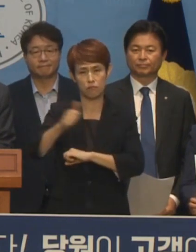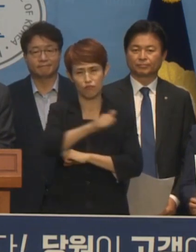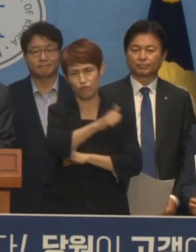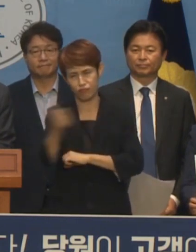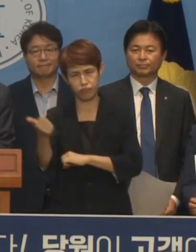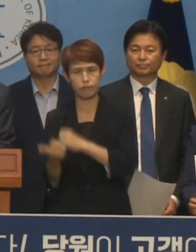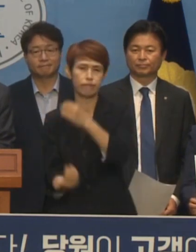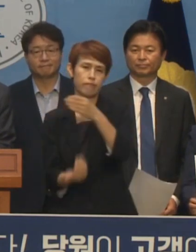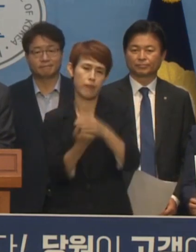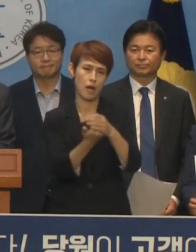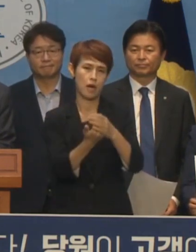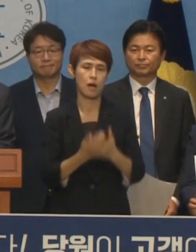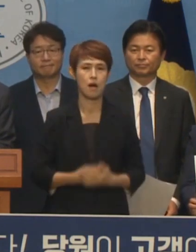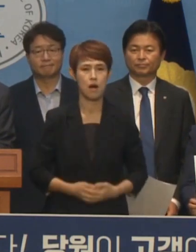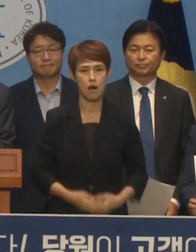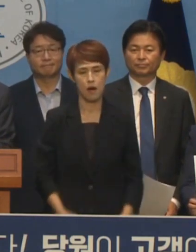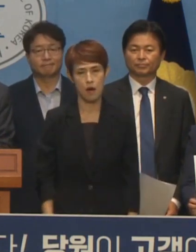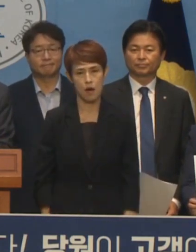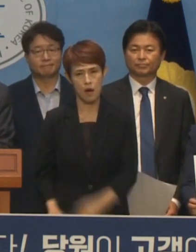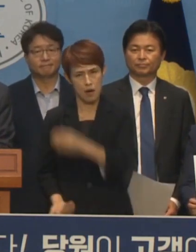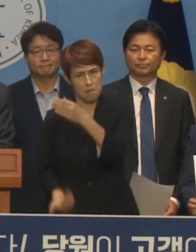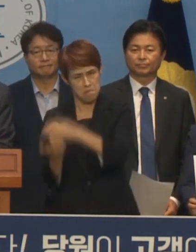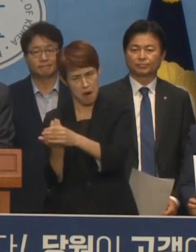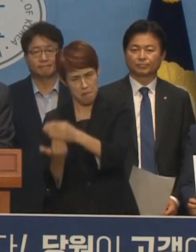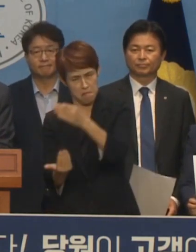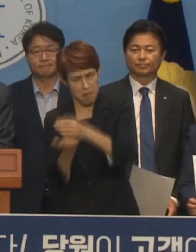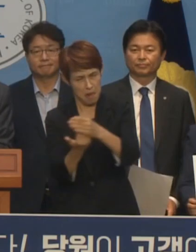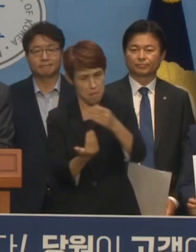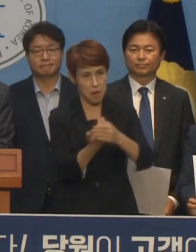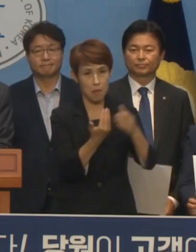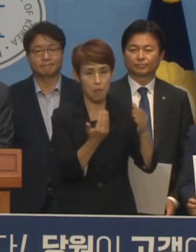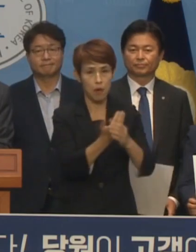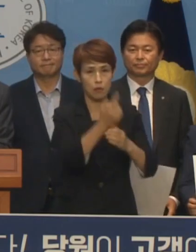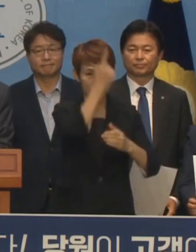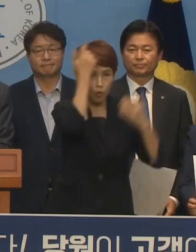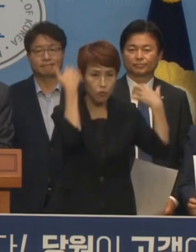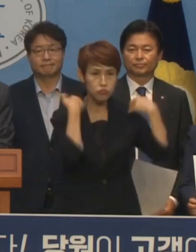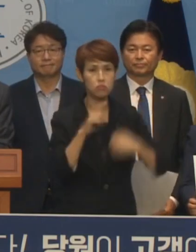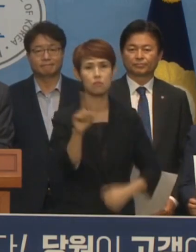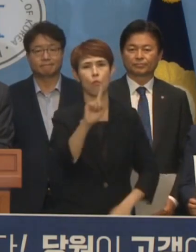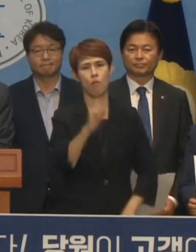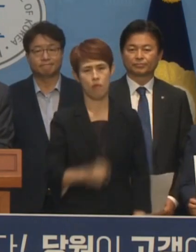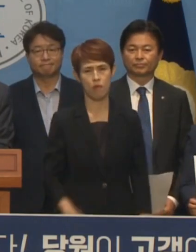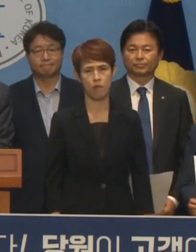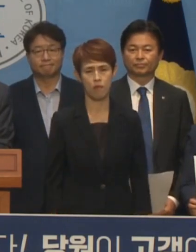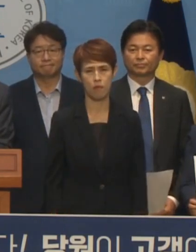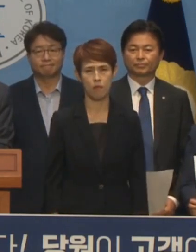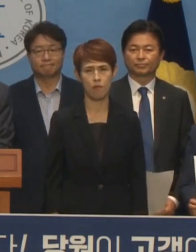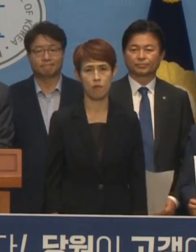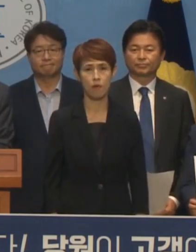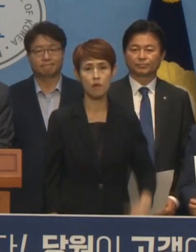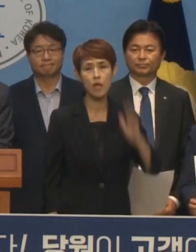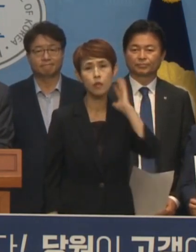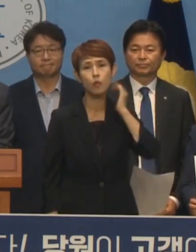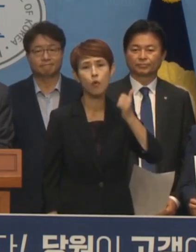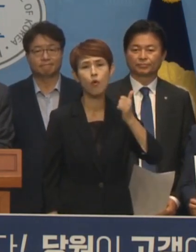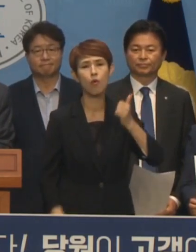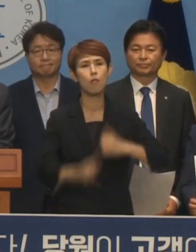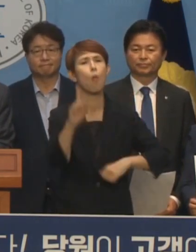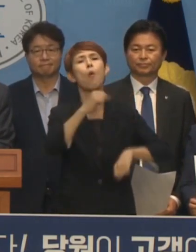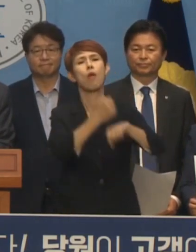사건까지 국가는 어디에 있었습니까? 대통령은 무엇을